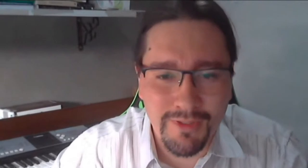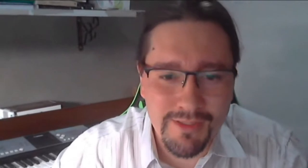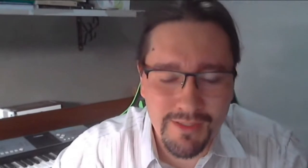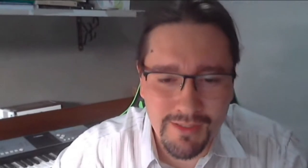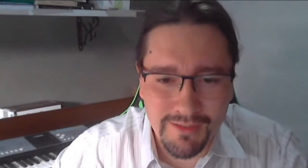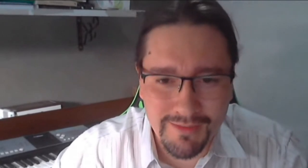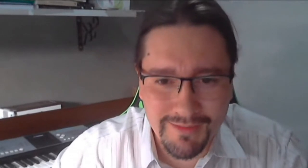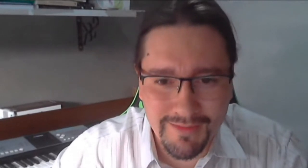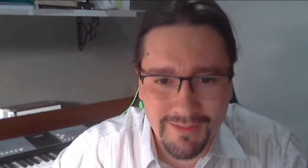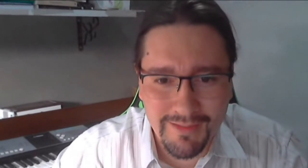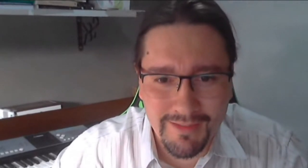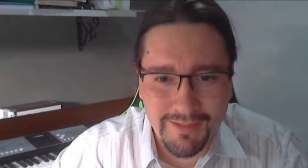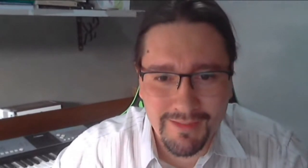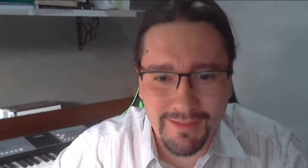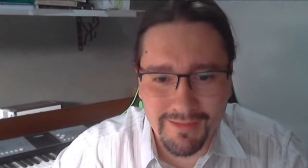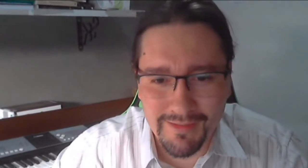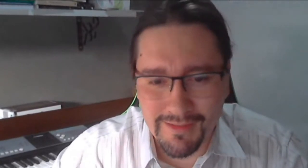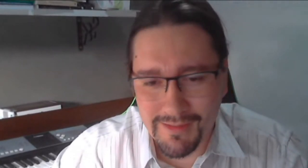estarão